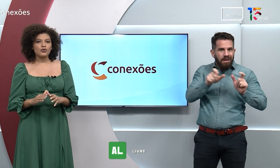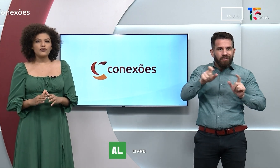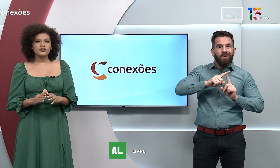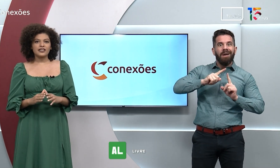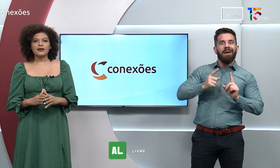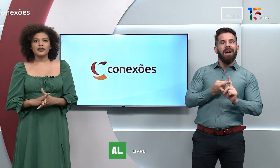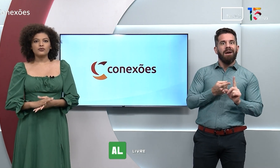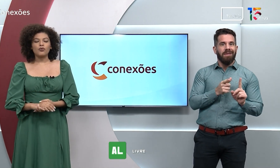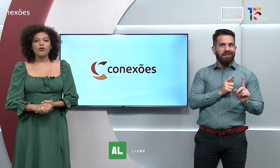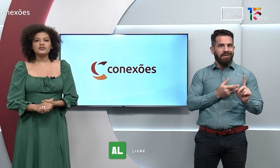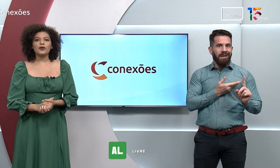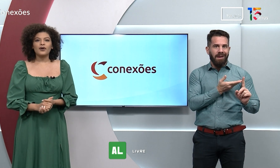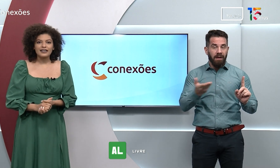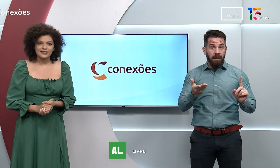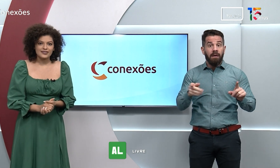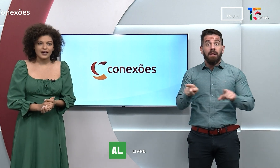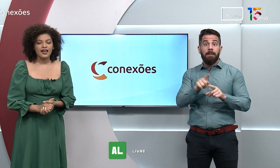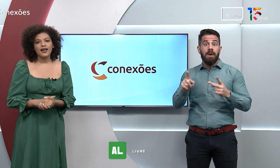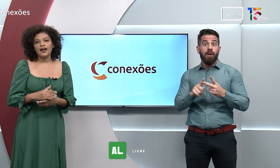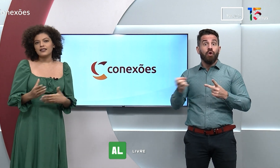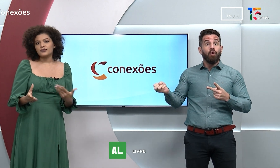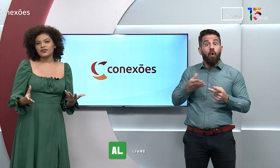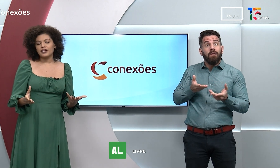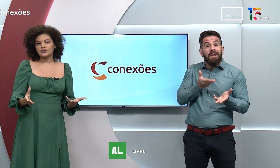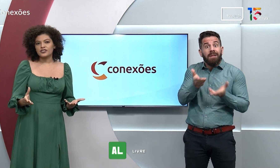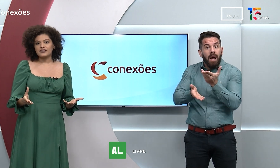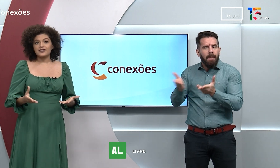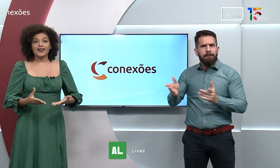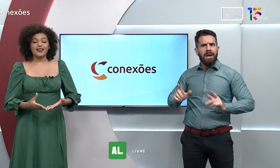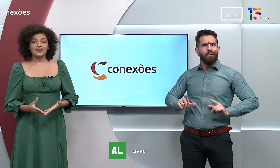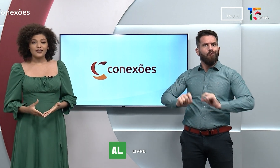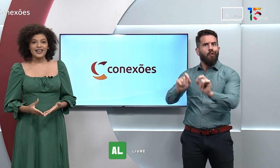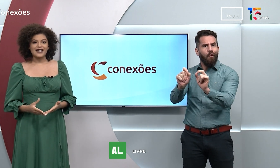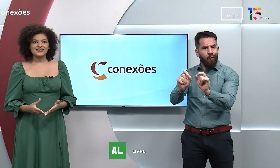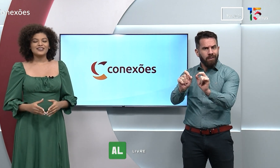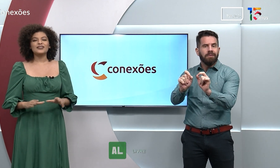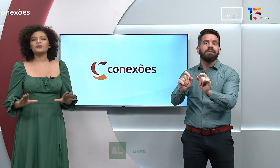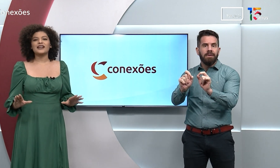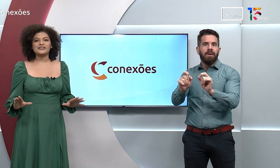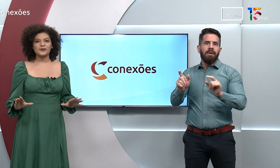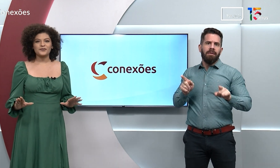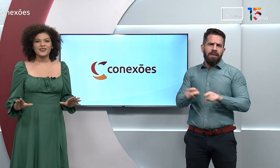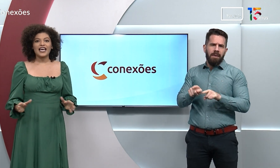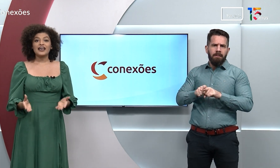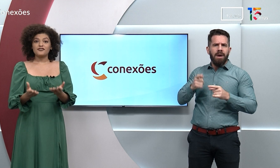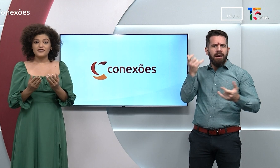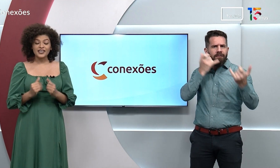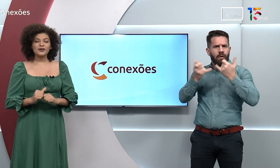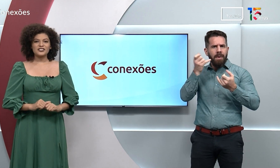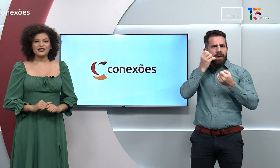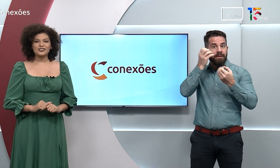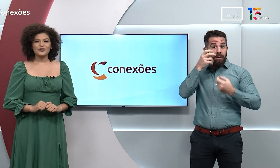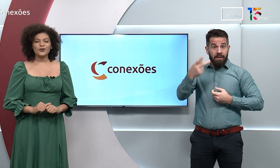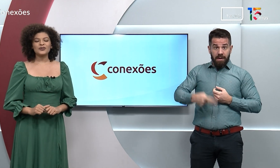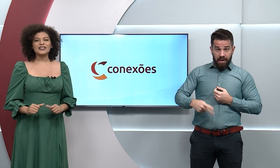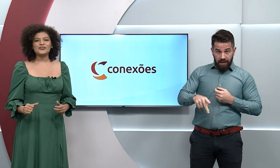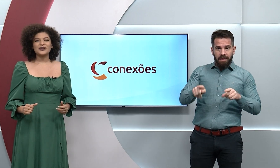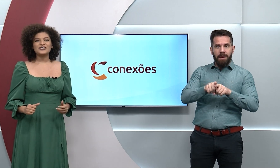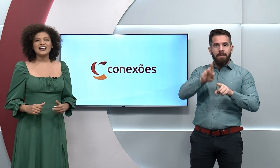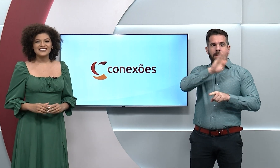e um novo tratamento contra o câncer, além do que é notícia em Goiás e no Brasil. Fique com a gente,